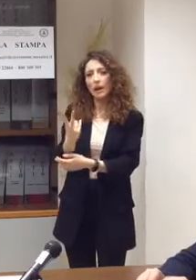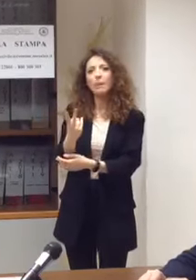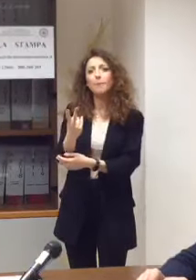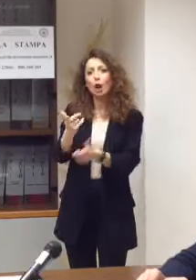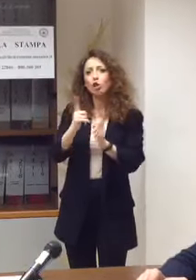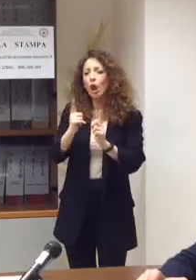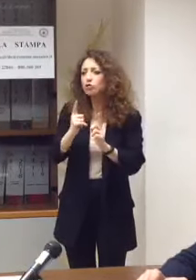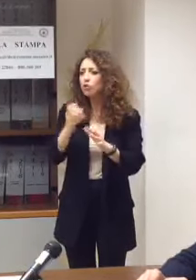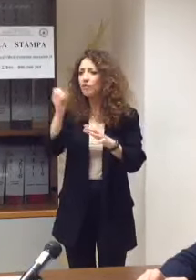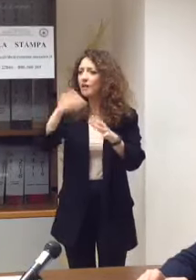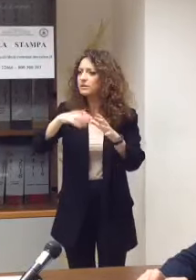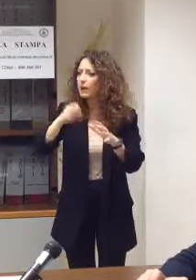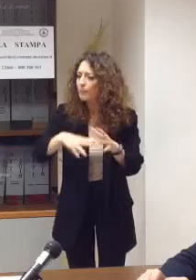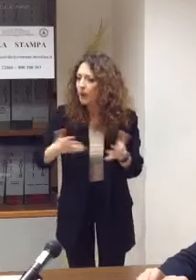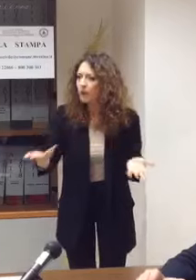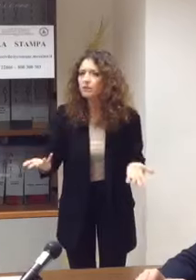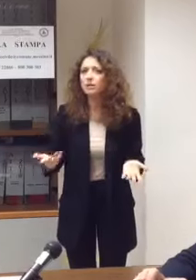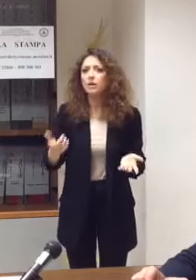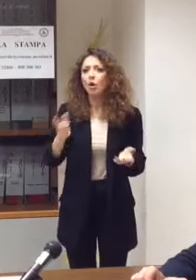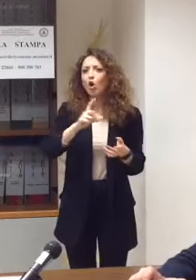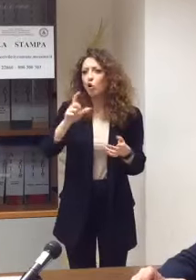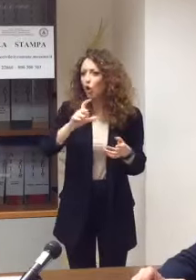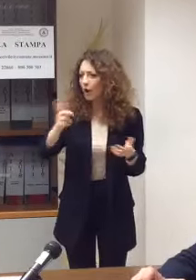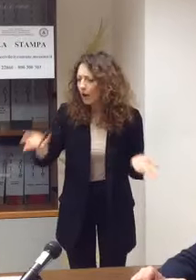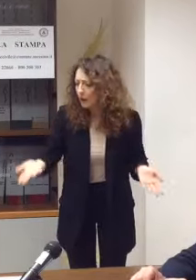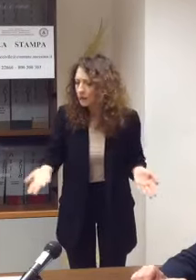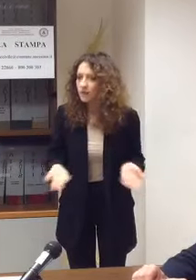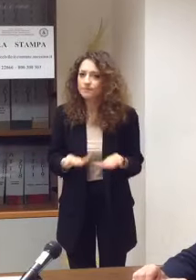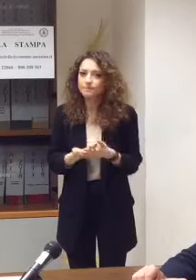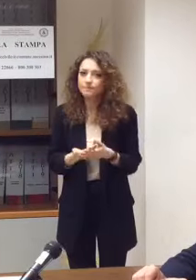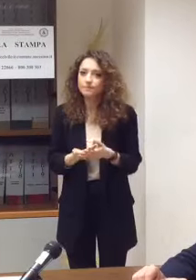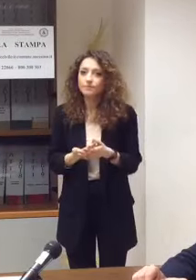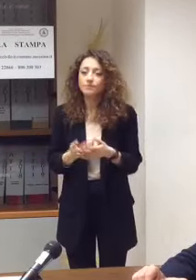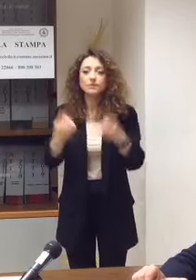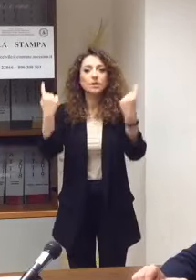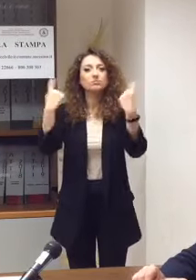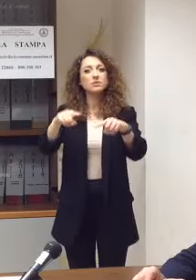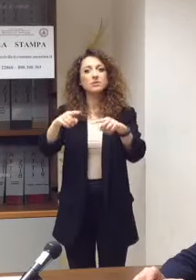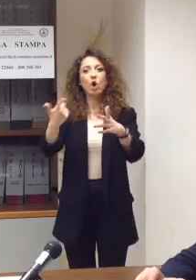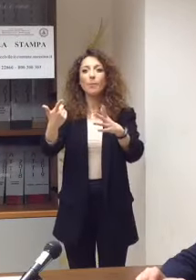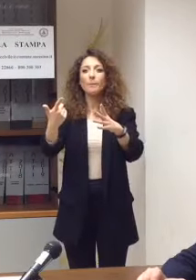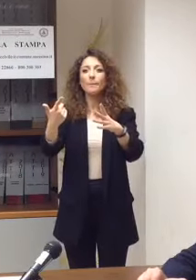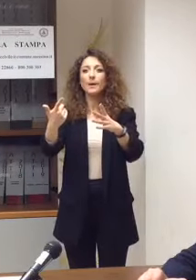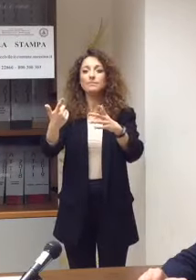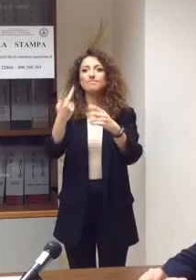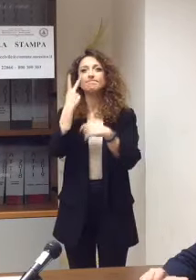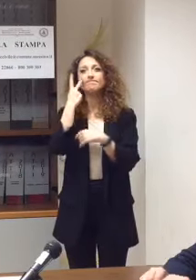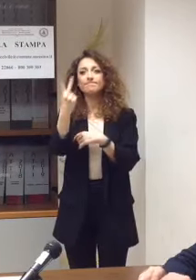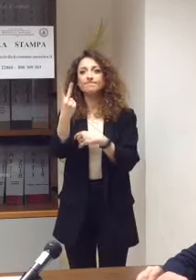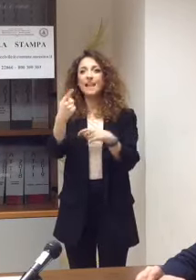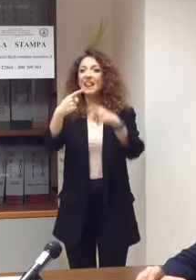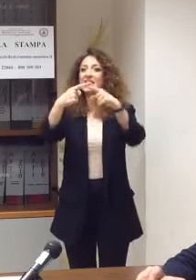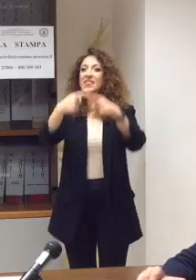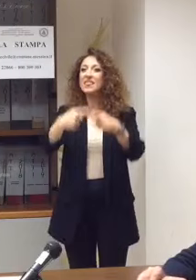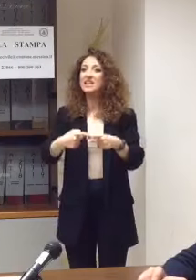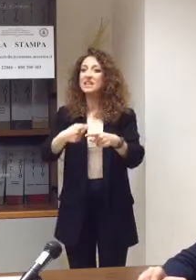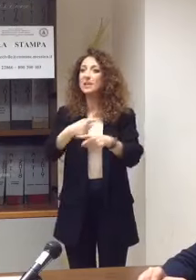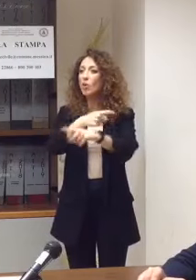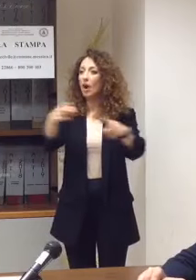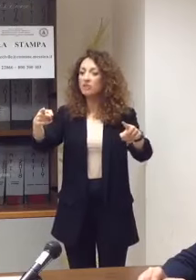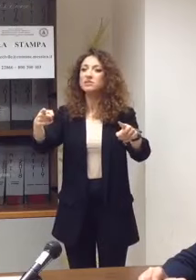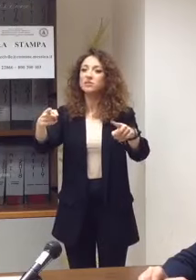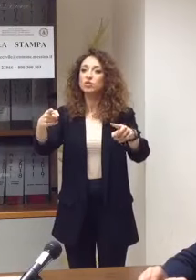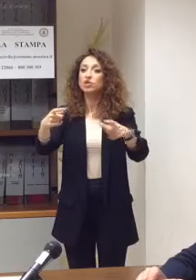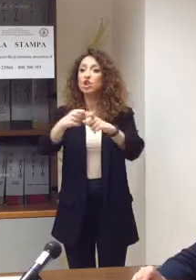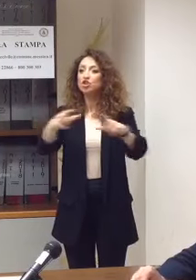i versamenti che si stanno facendo sui nostri conti, sono tutti segni, tutte testimonianze che la città c'è,